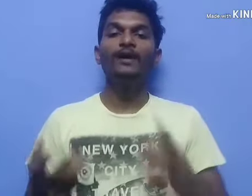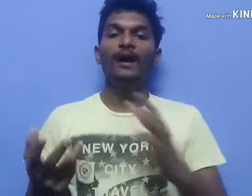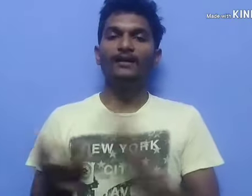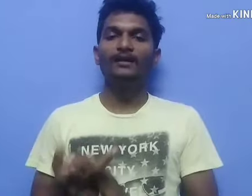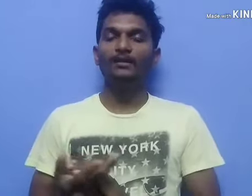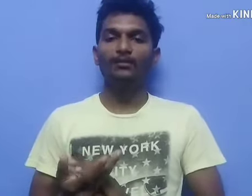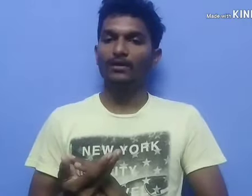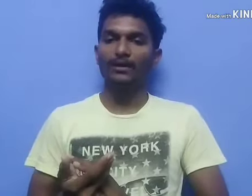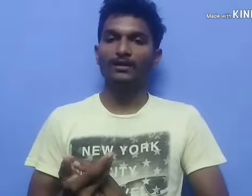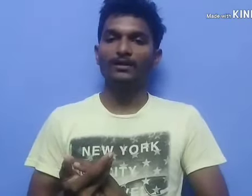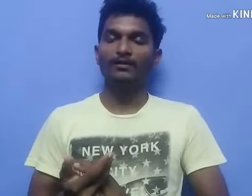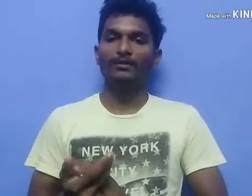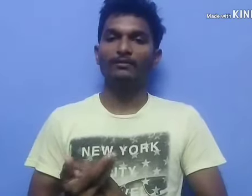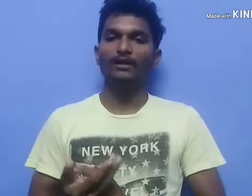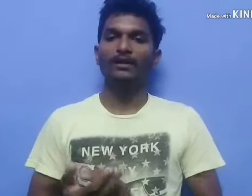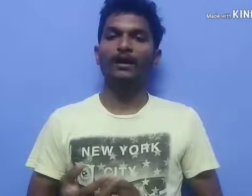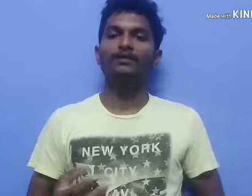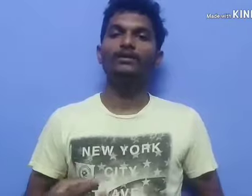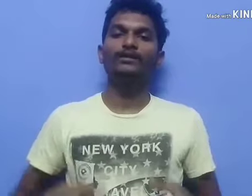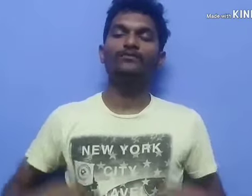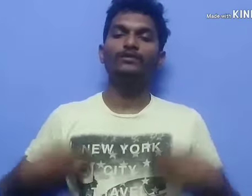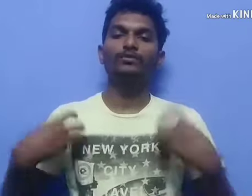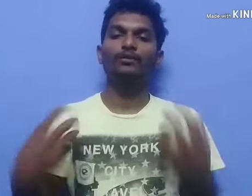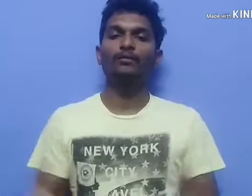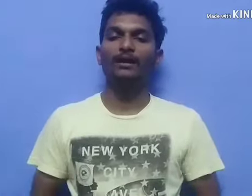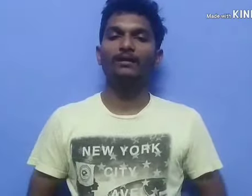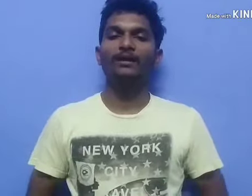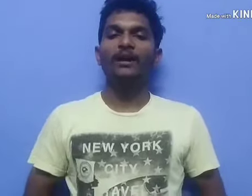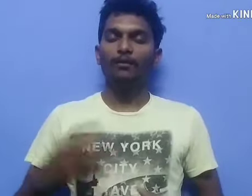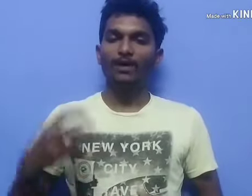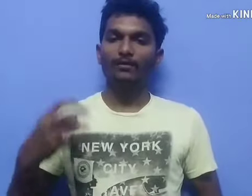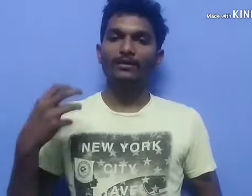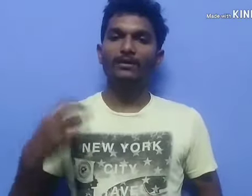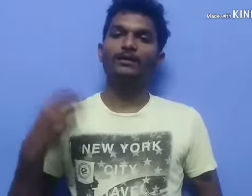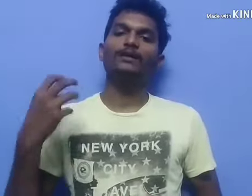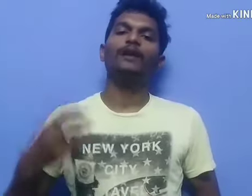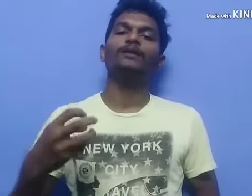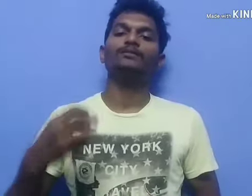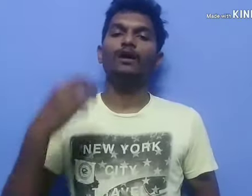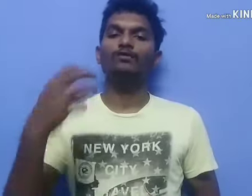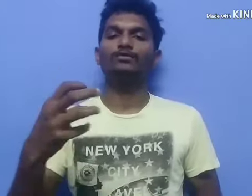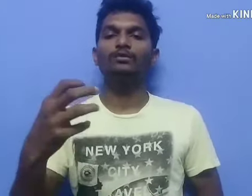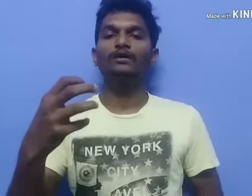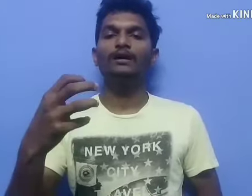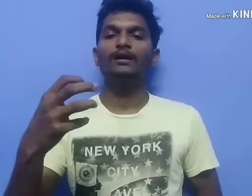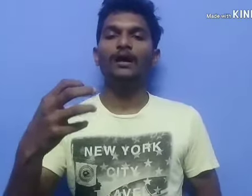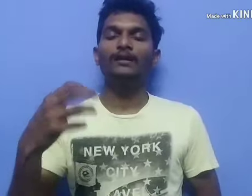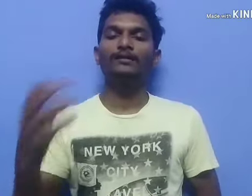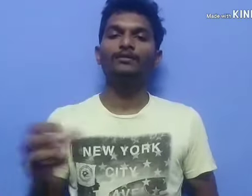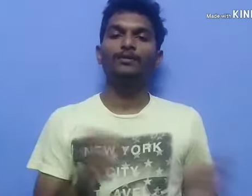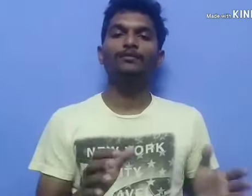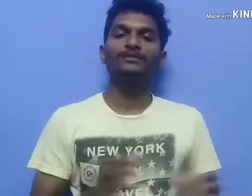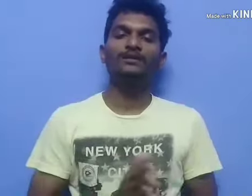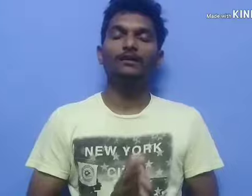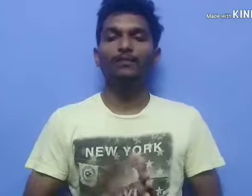அப்படின்னா அதிகாரம் என்னென்ன இருக்குது அப்படின்னு பார்க்குறாங்க. அடுத்து வந்து இன்ஃப்ளூயன்ஸ் ஓவர் மக்கள், இப்போ அந்த நாட்டில் வந்து அவர் சொல்லிட்டா அதுக்கு வந்து மறுபேச்சு இல்லை. இப்போ